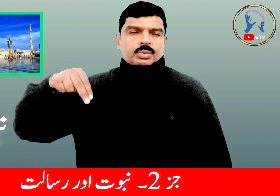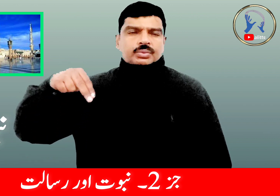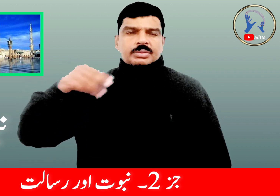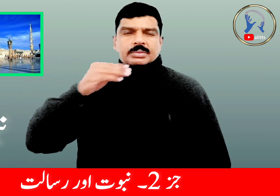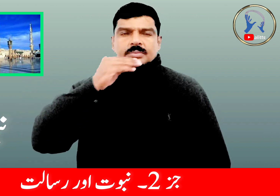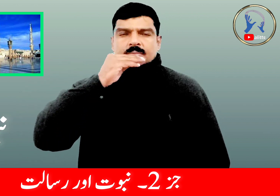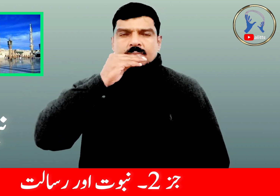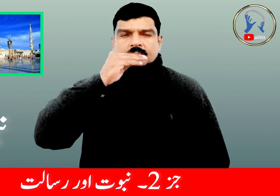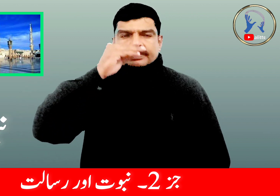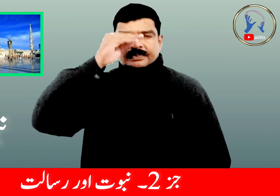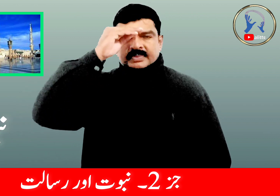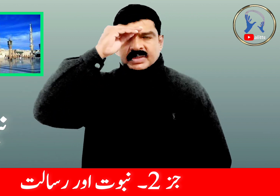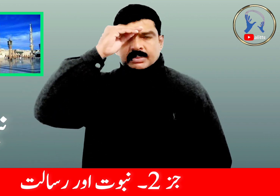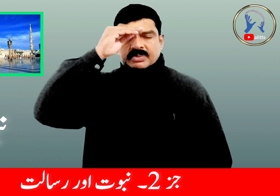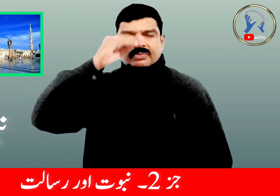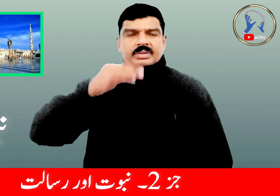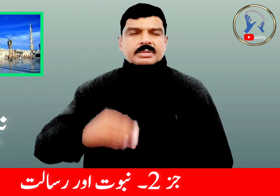نون نبوت،